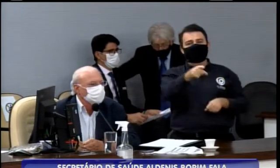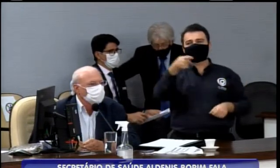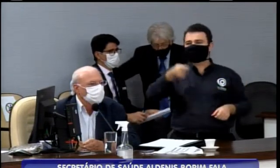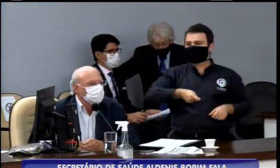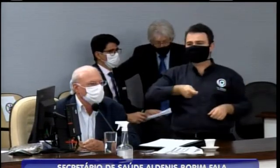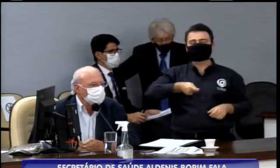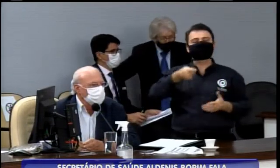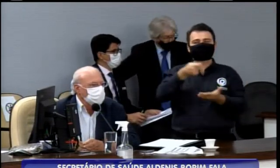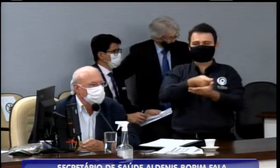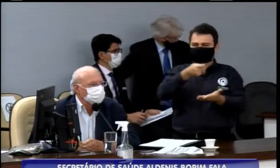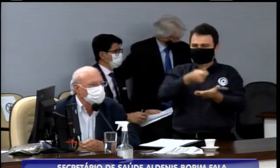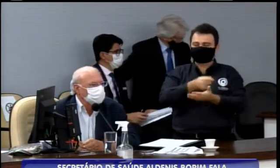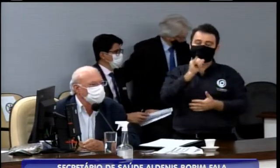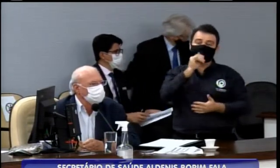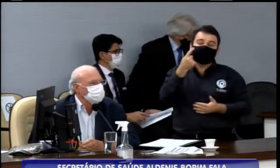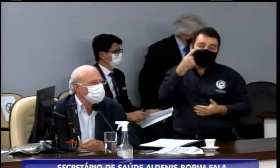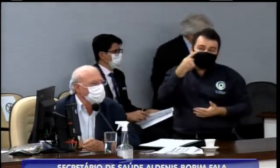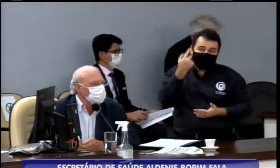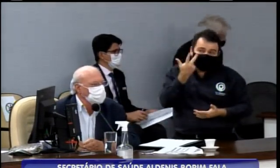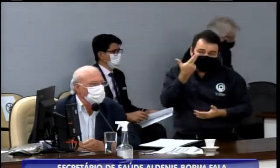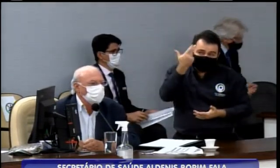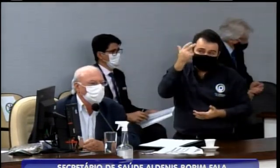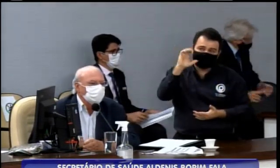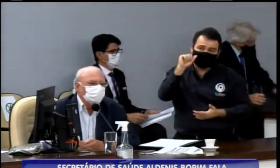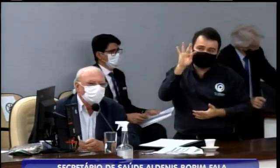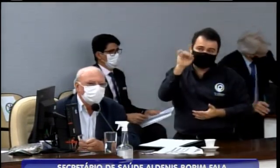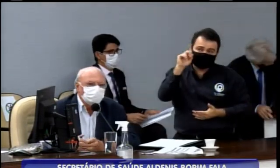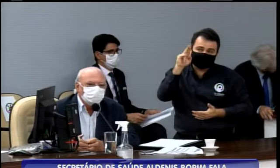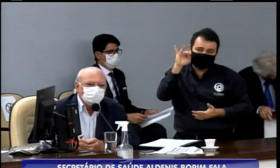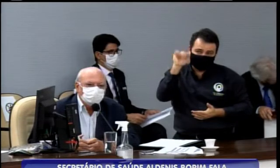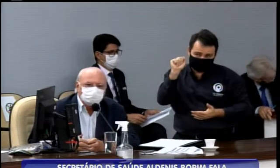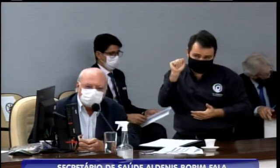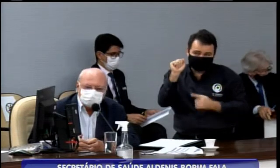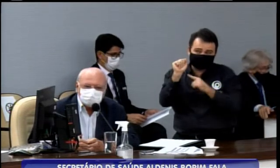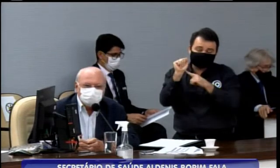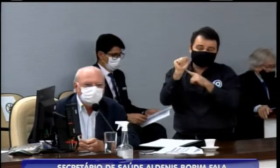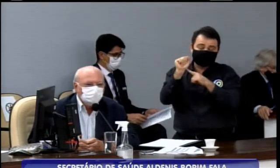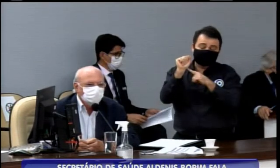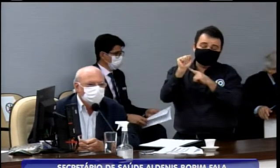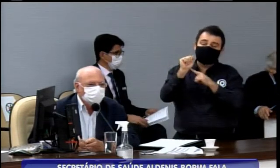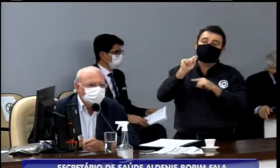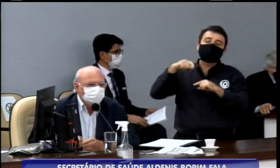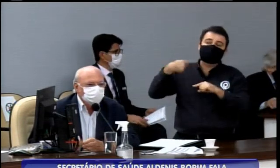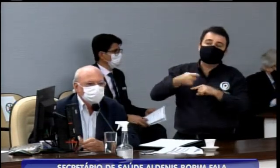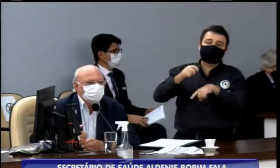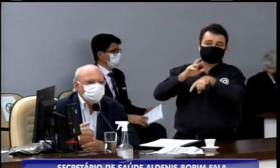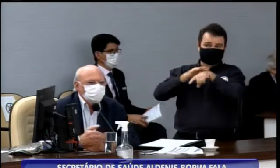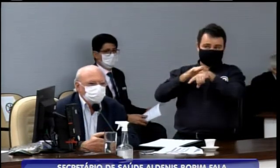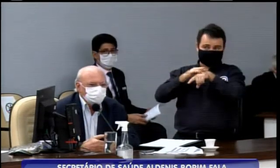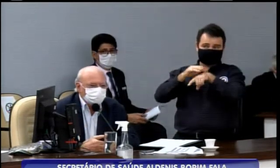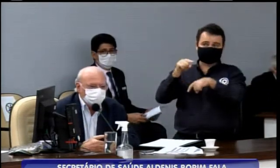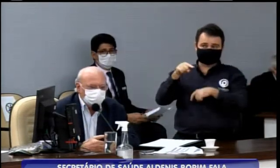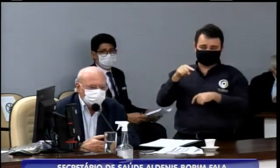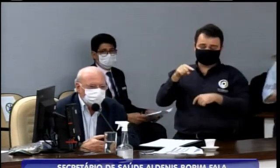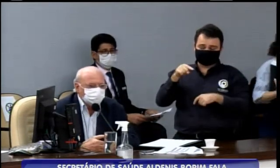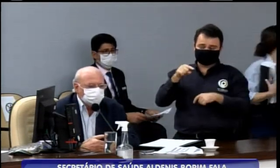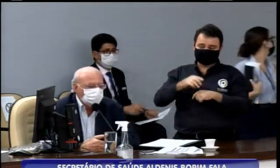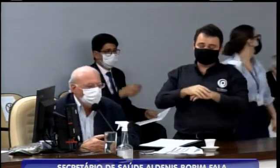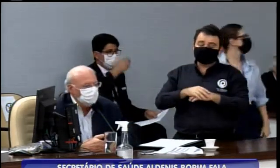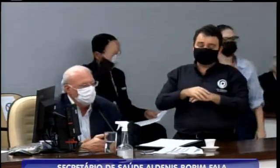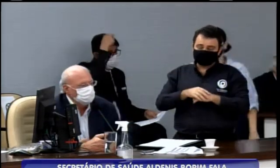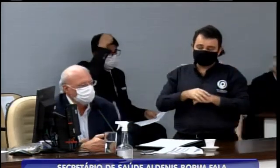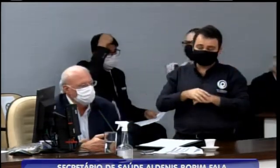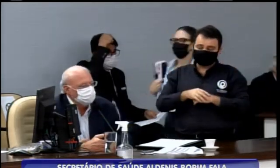exemplo, catarata é uma doença que tem uma demanda reprimida muito grande.